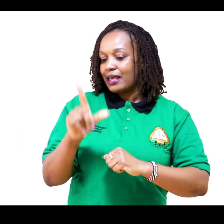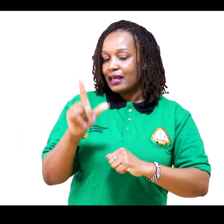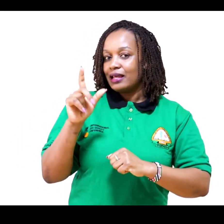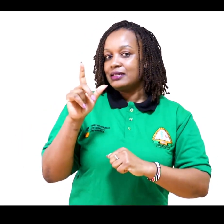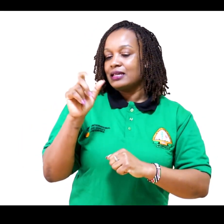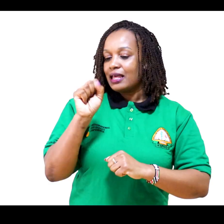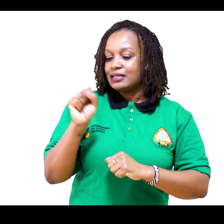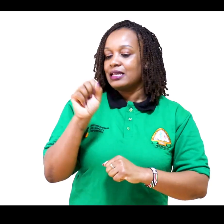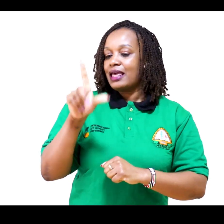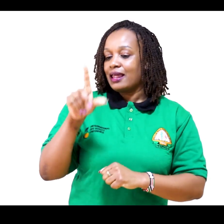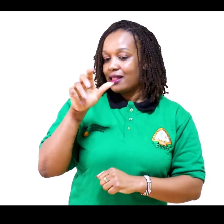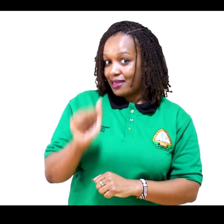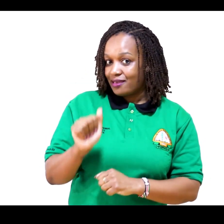huduma SLA kutolewa.